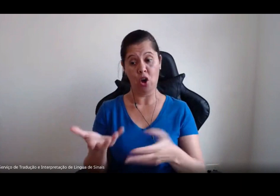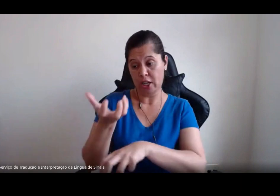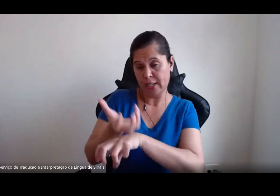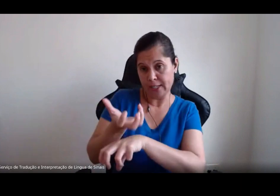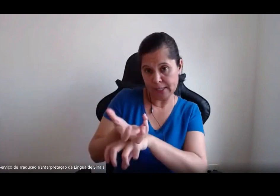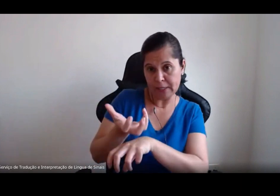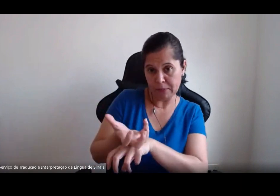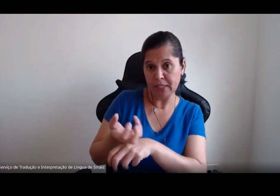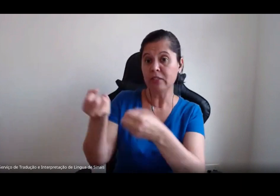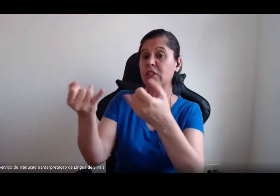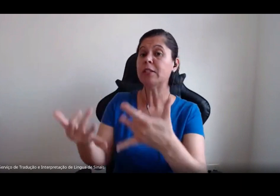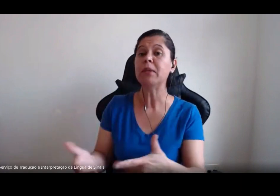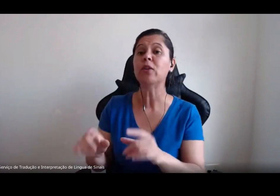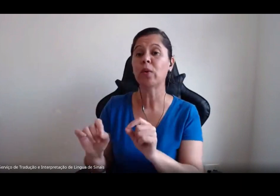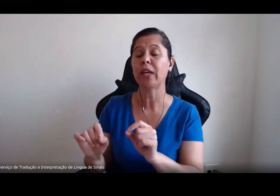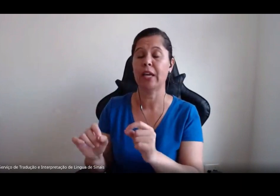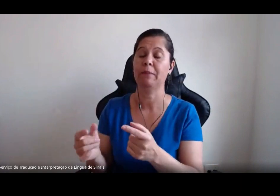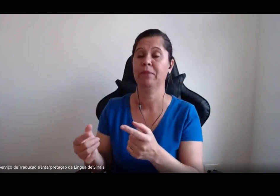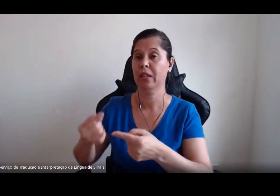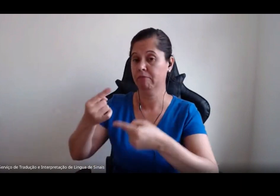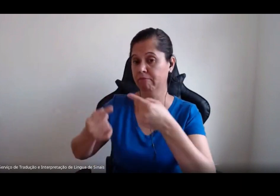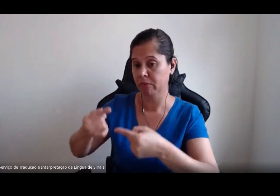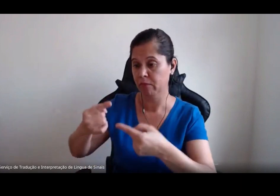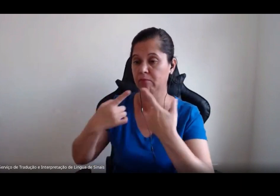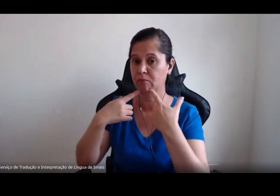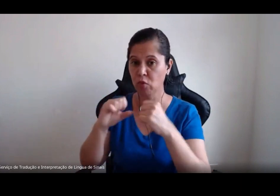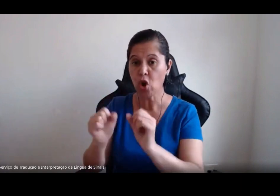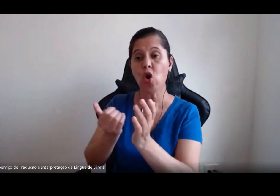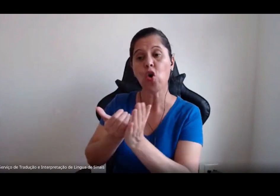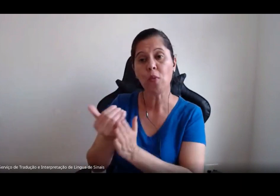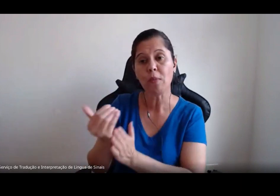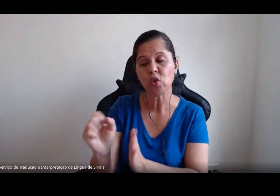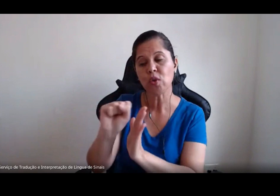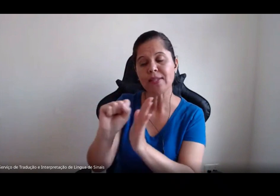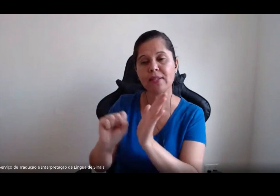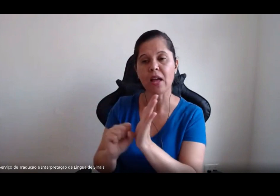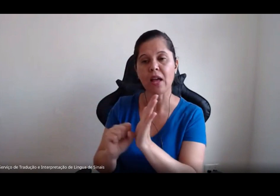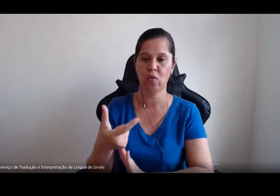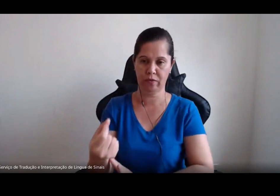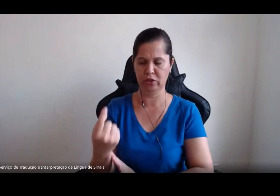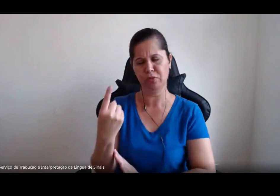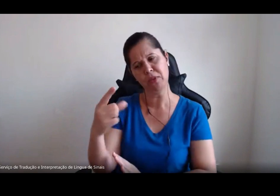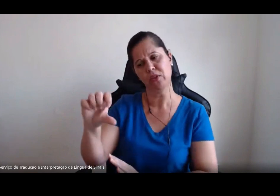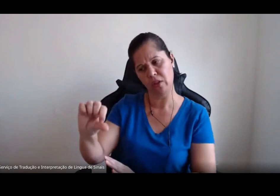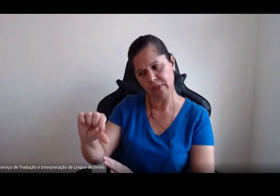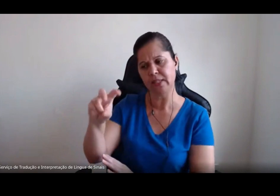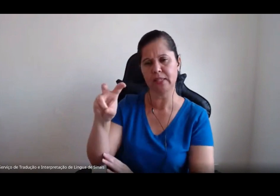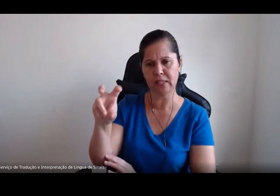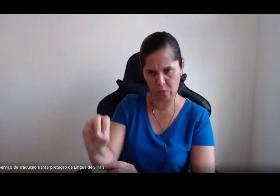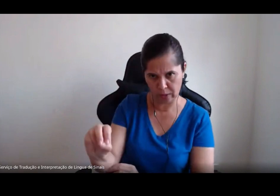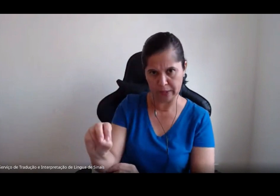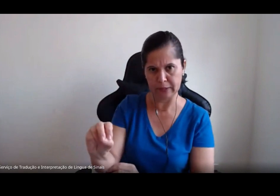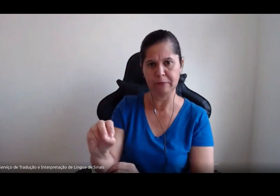gente costuma dizer nesse histórico que as políticas linguísticas nascem nos anos 50 do século 20. Trabalhos